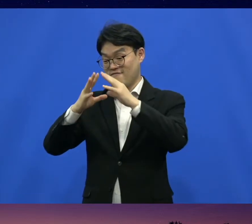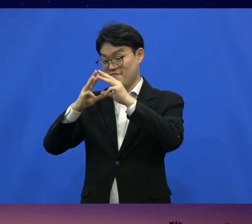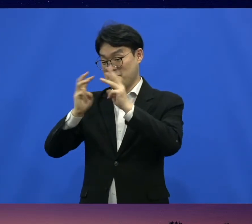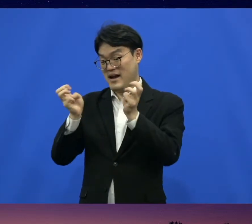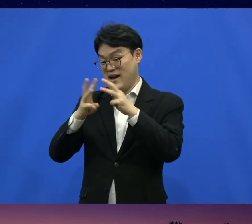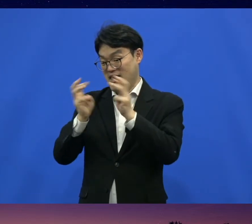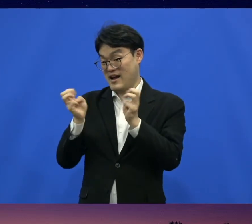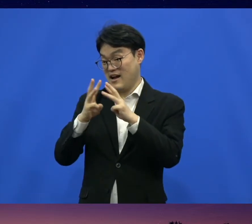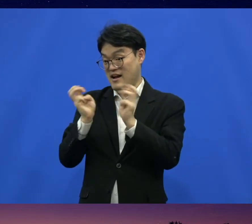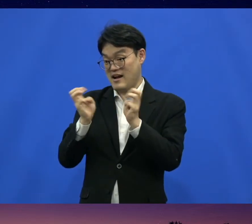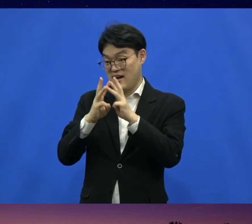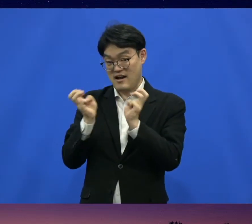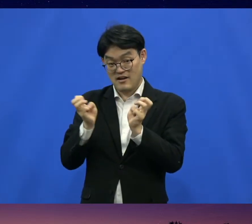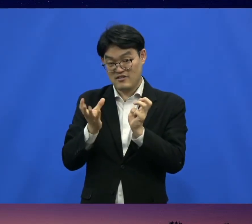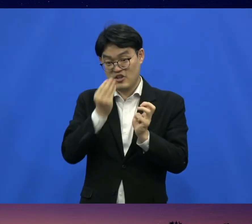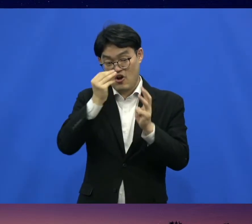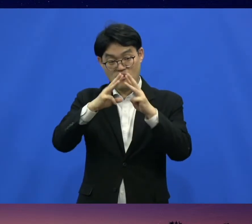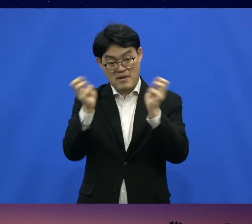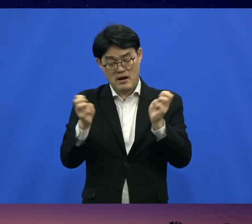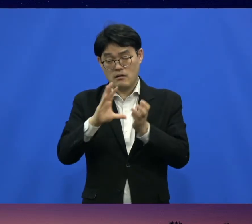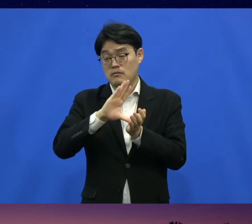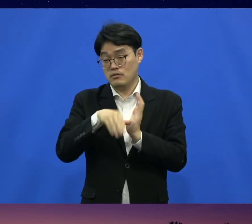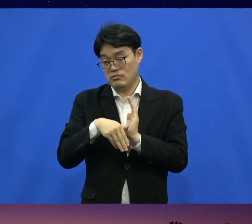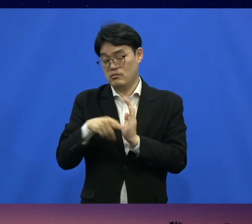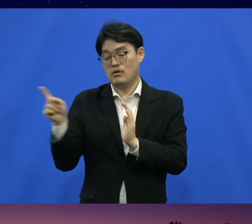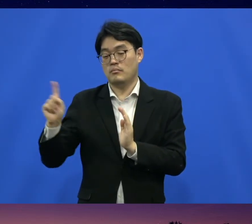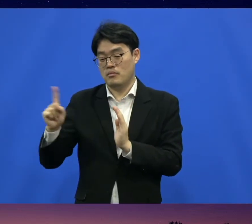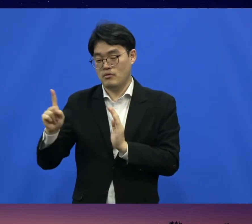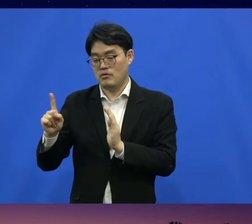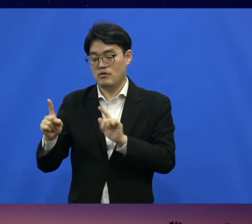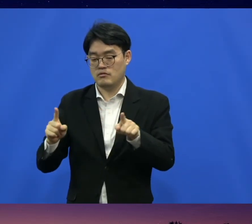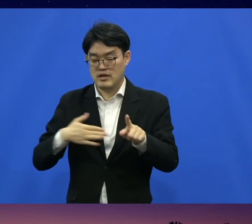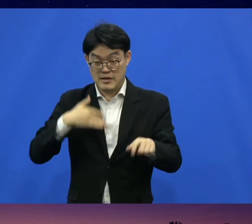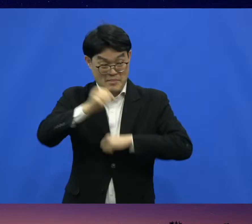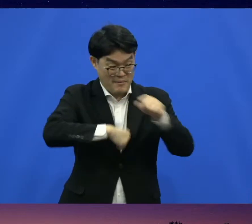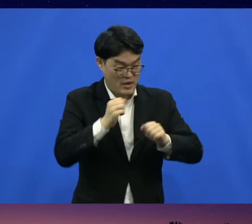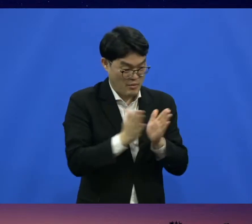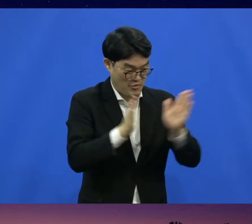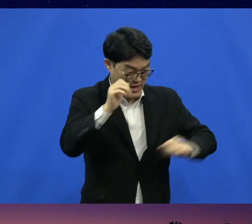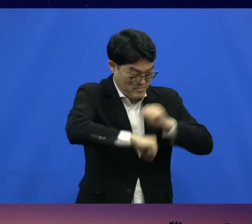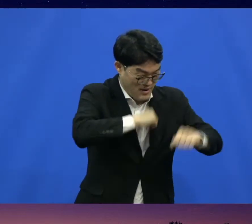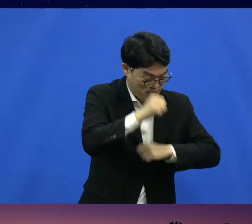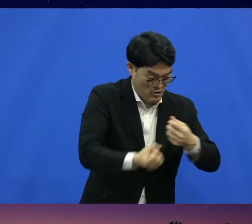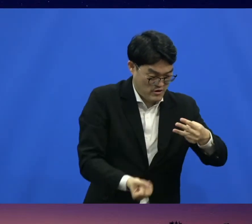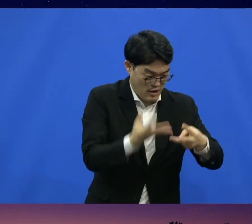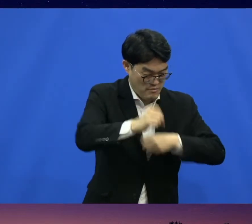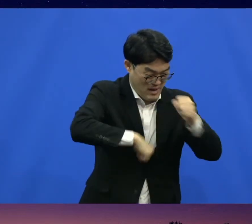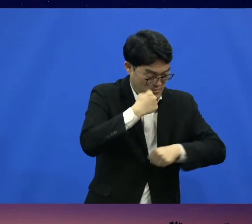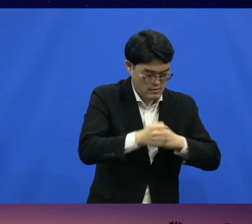꼼꼼하게 알려주세요. 하나님의 지시에 의해서 모든 것이 움직여지도록